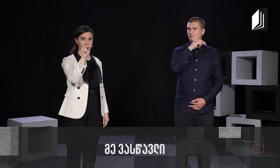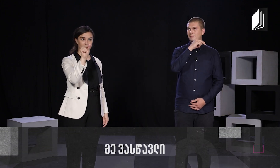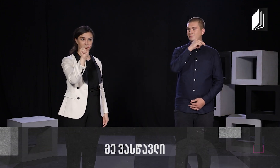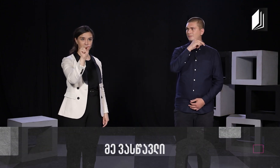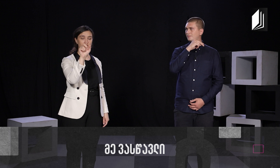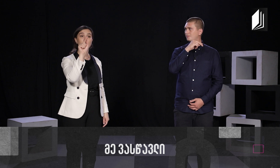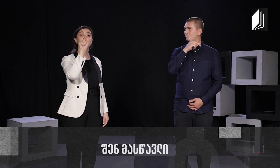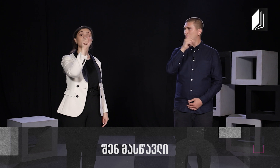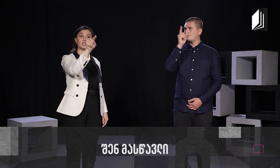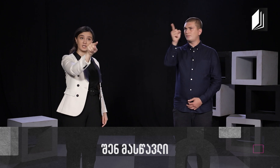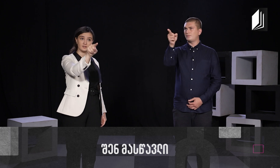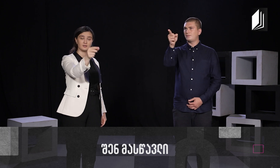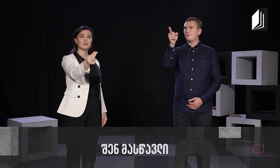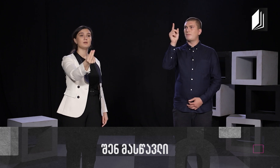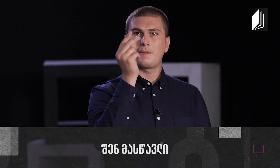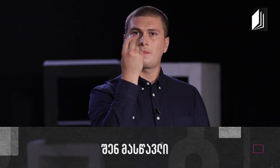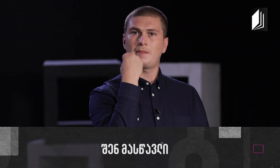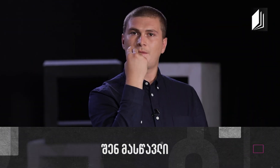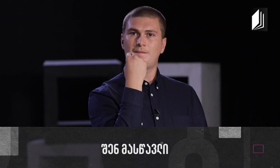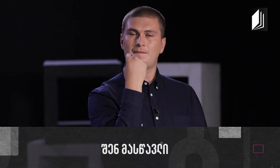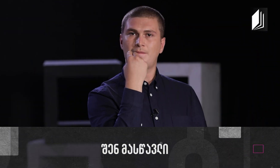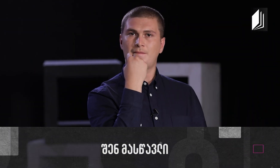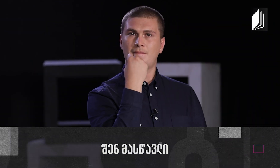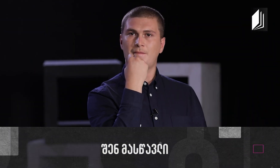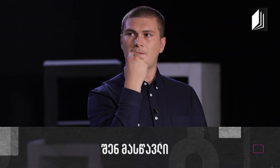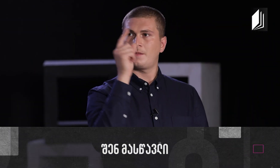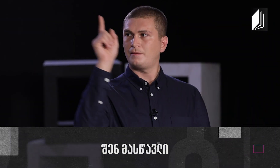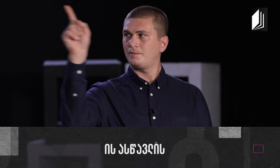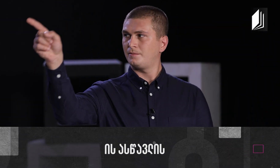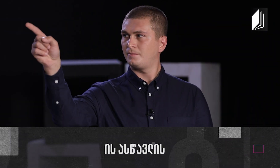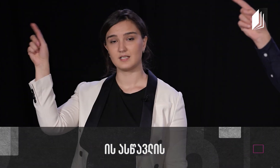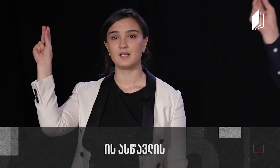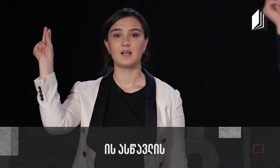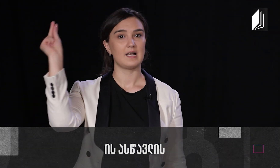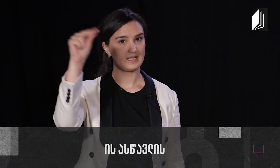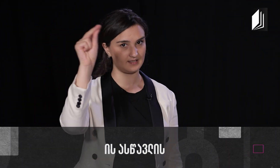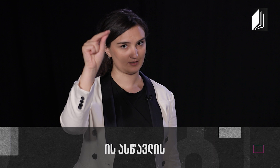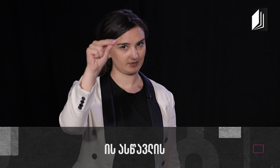მასწავლი. შენ მასწავლი. ის ასწავლის.